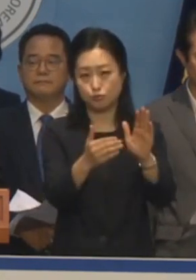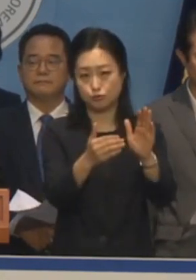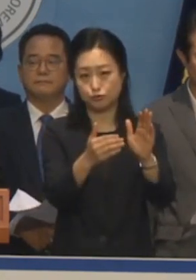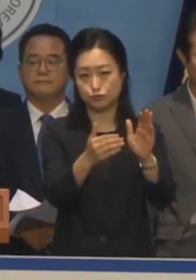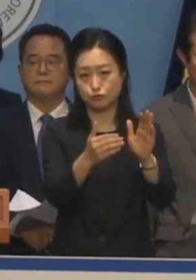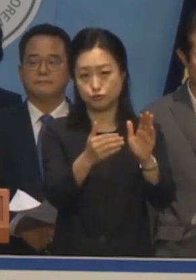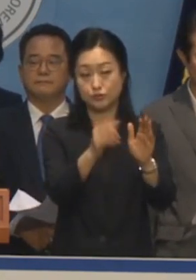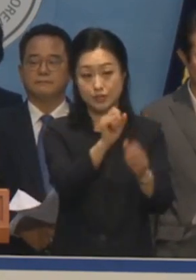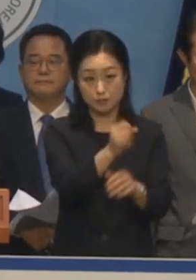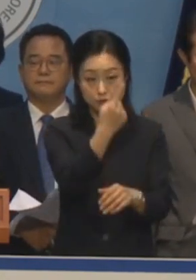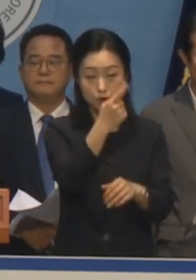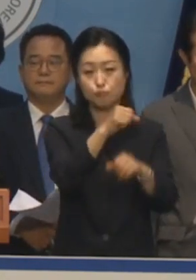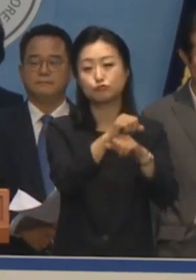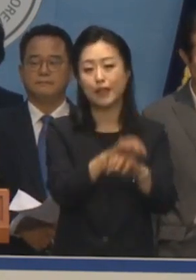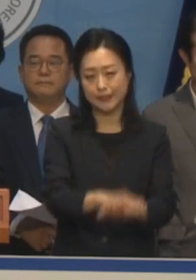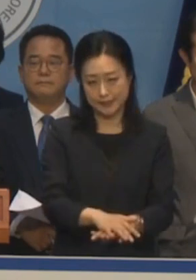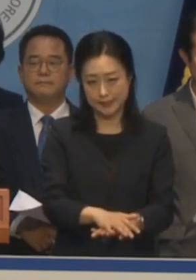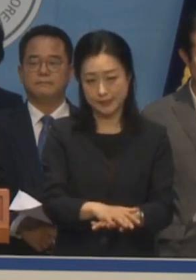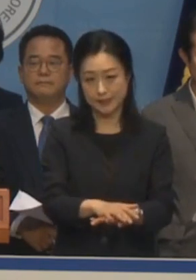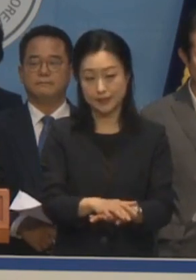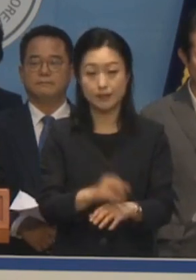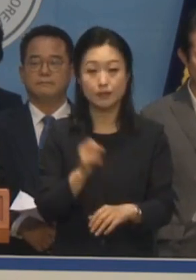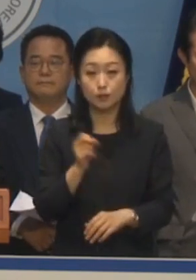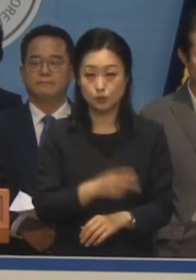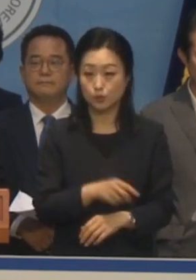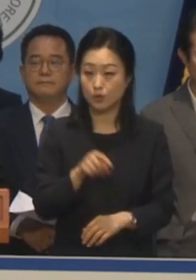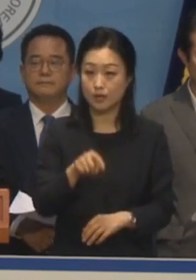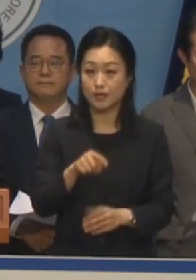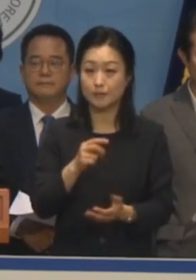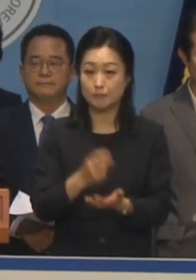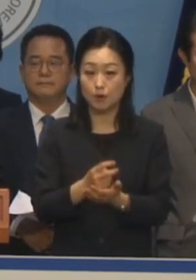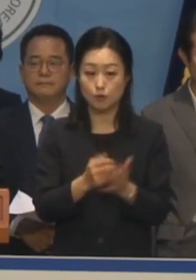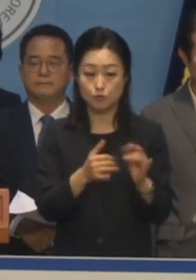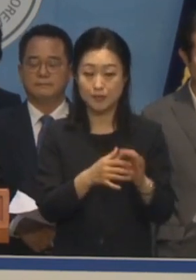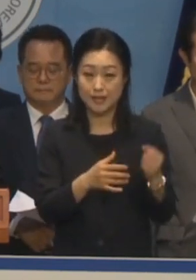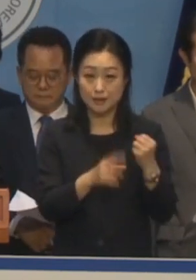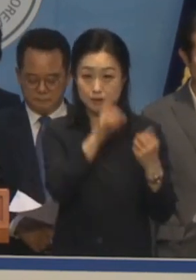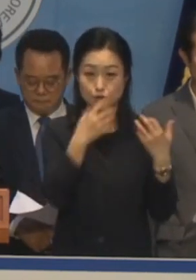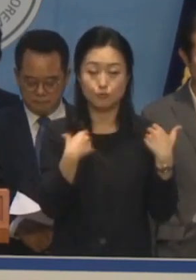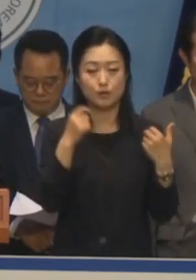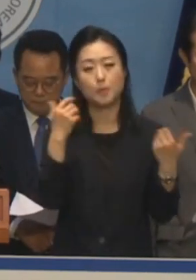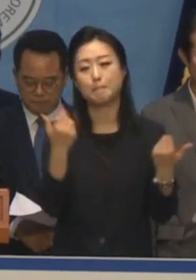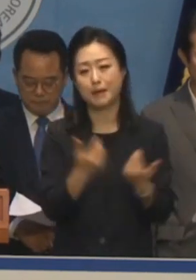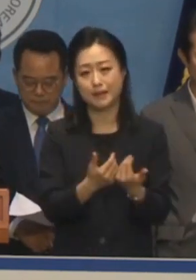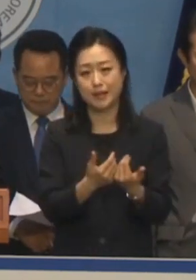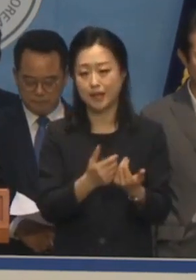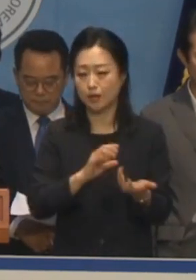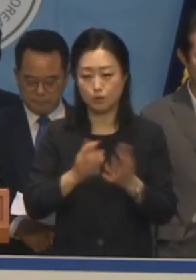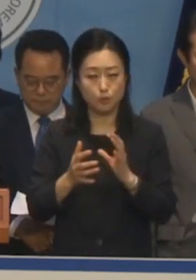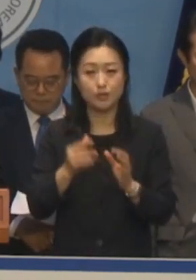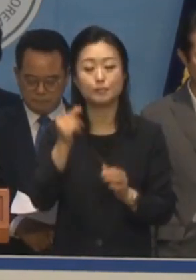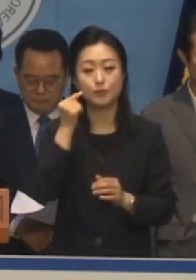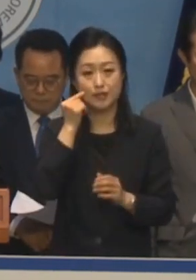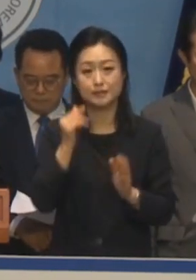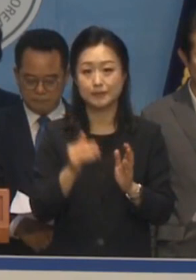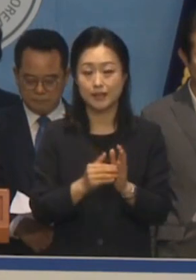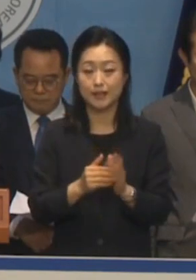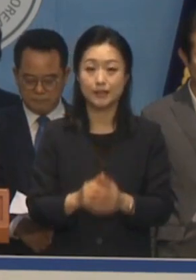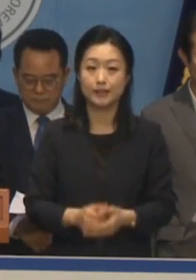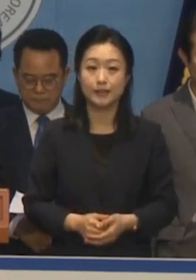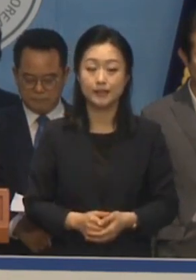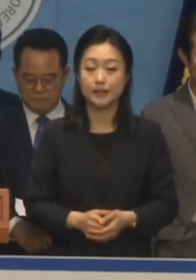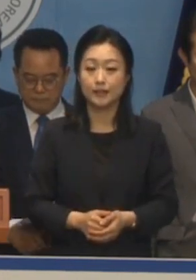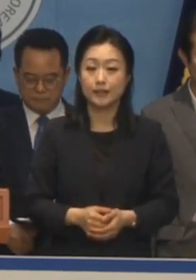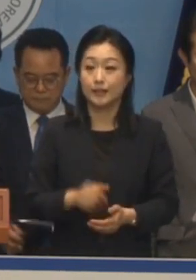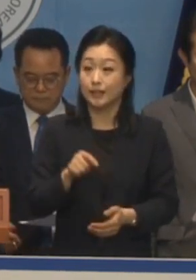거부권을 행사하는 바람에 무산이 됐고 온풀법은 국민의힘과 정부 측의 반대로 제대로 논의조차 되지 못했습니다.